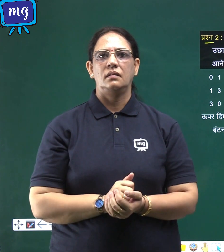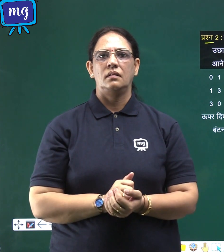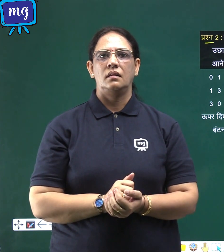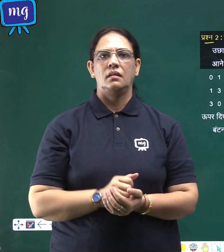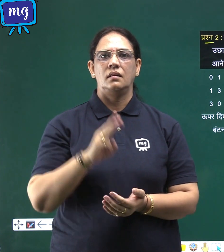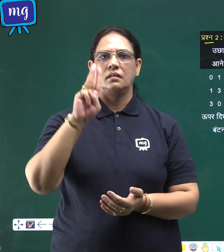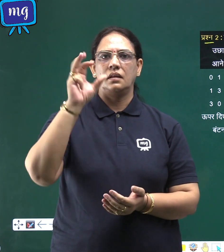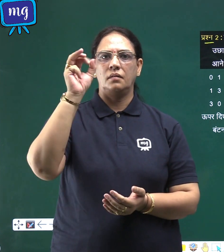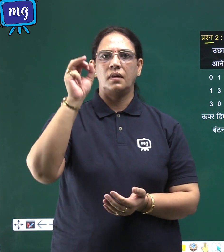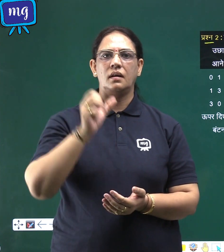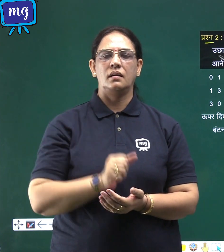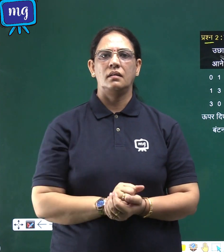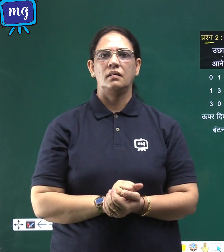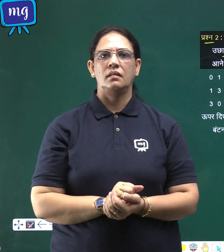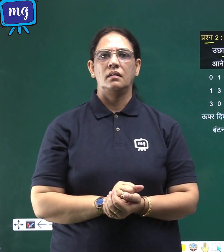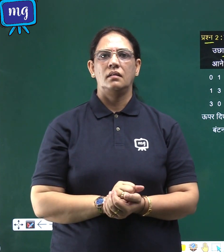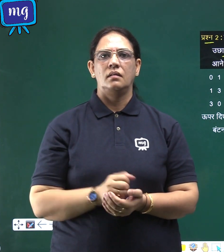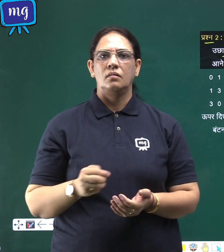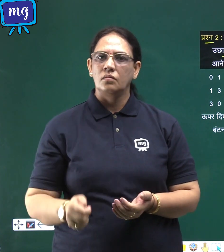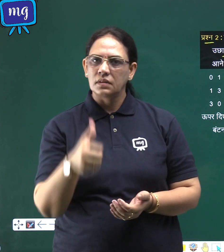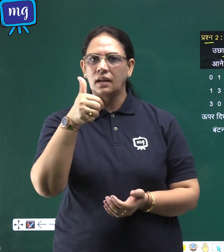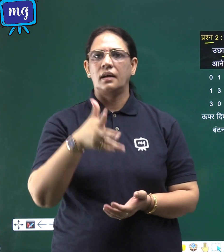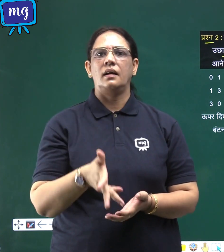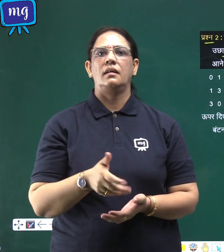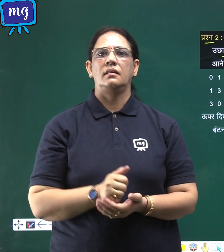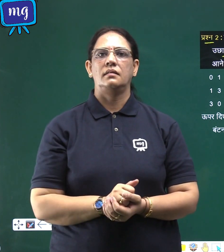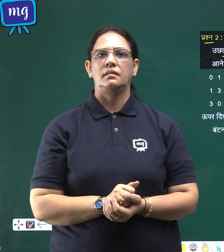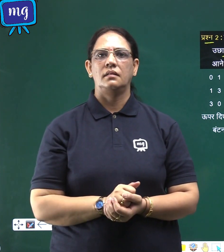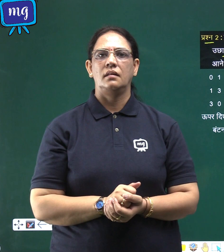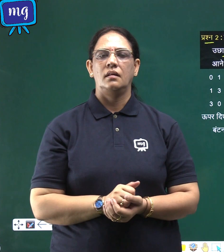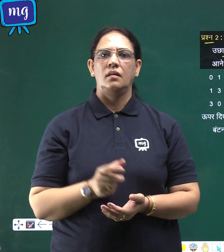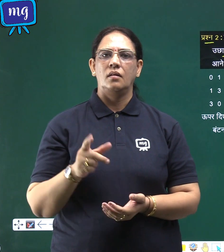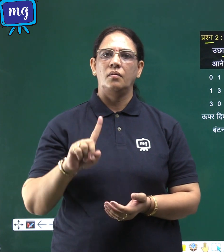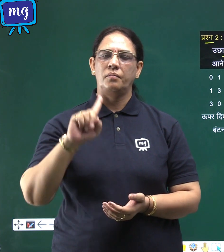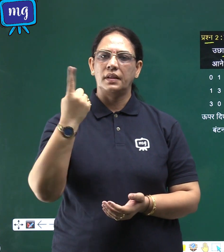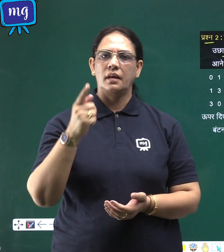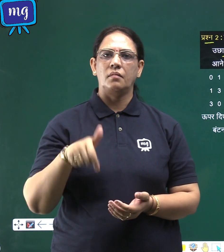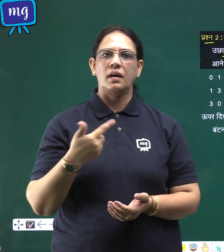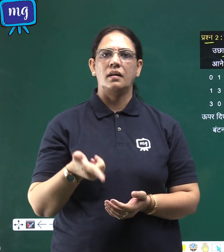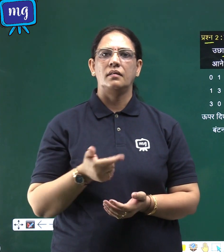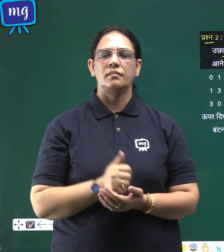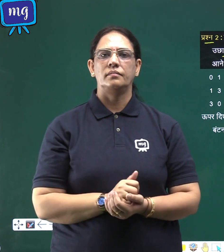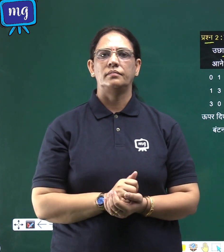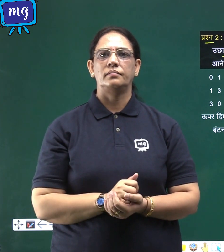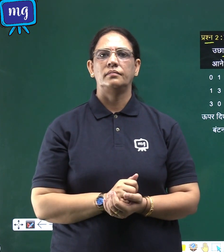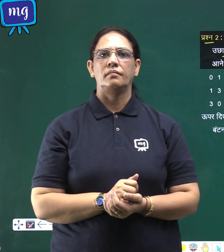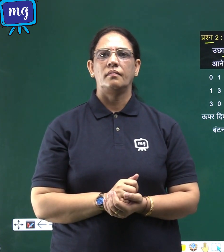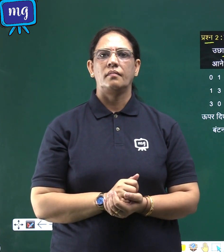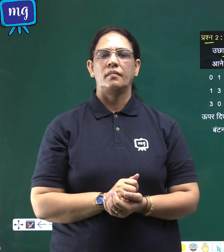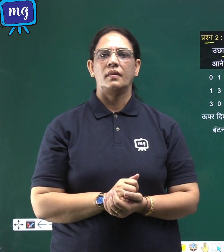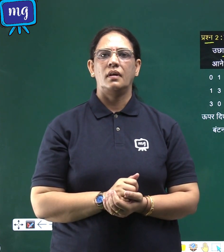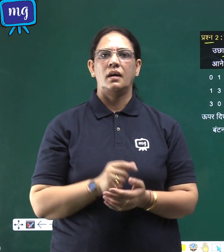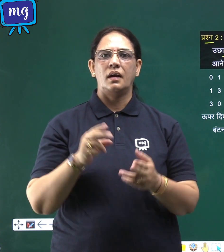30 बार उच्छा लागया प्रतेक बार चित